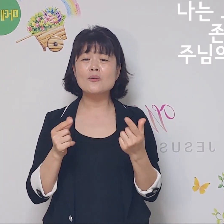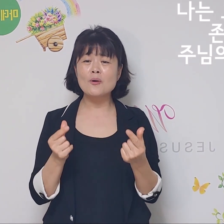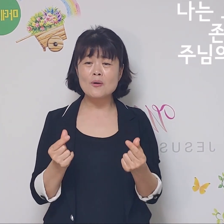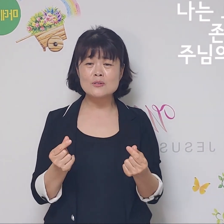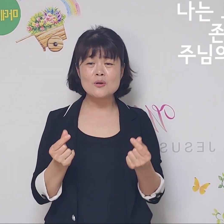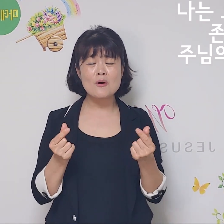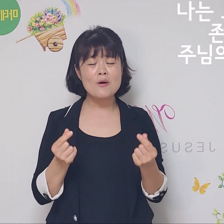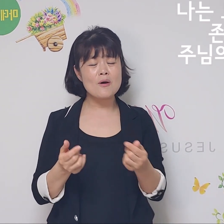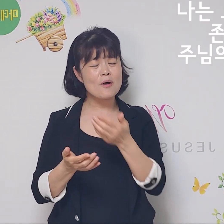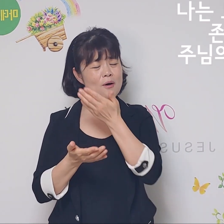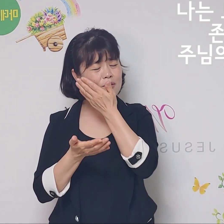보배롭고